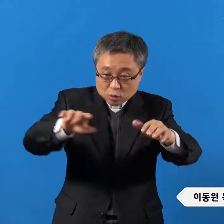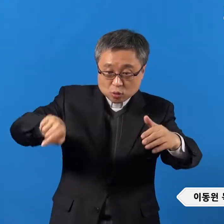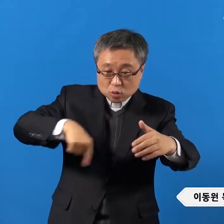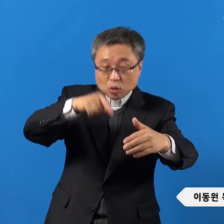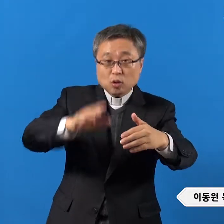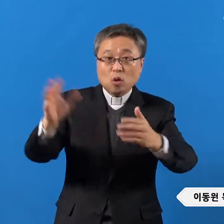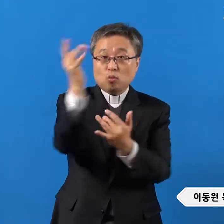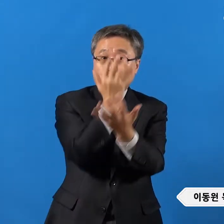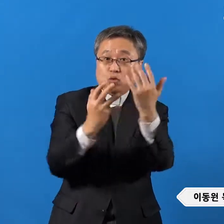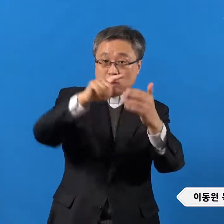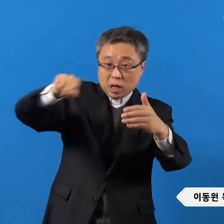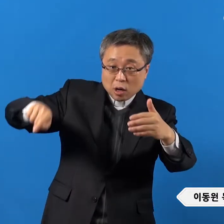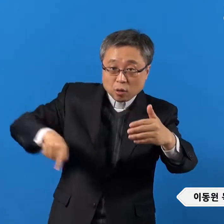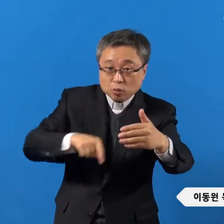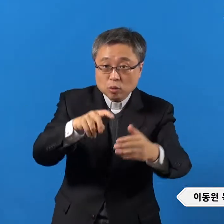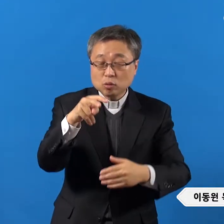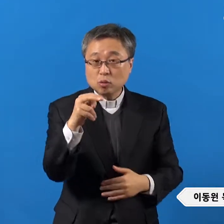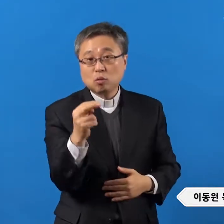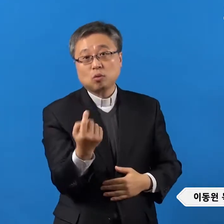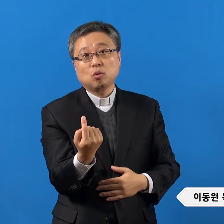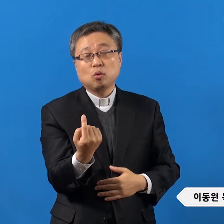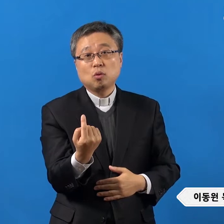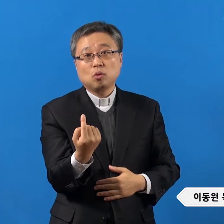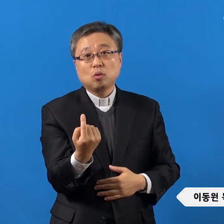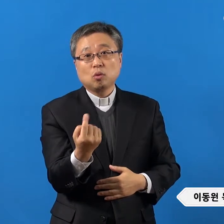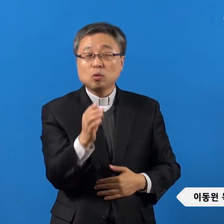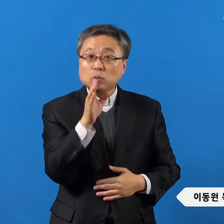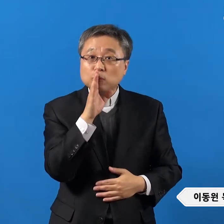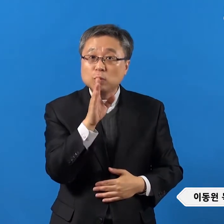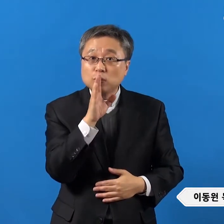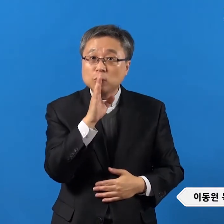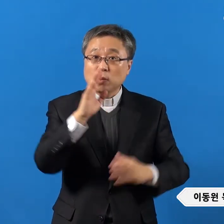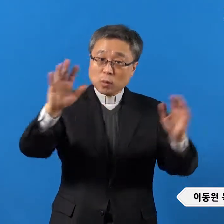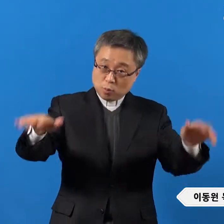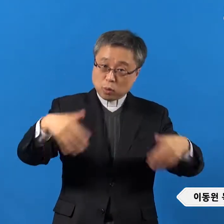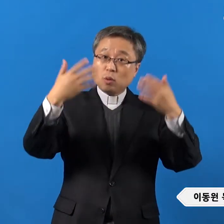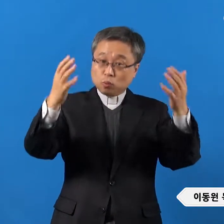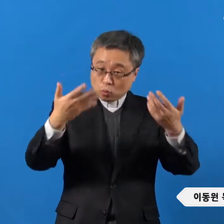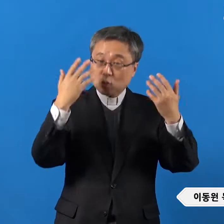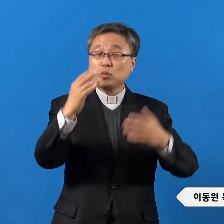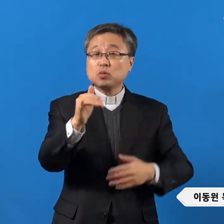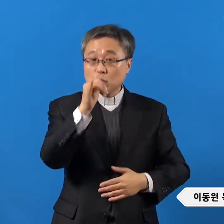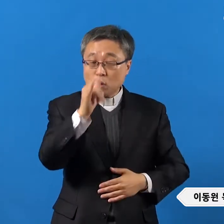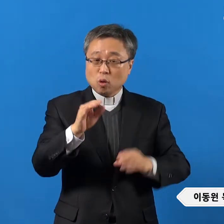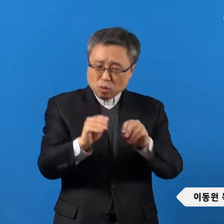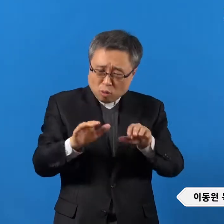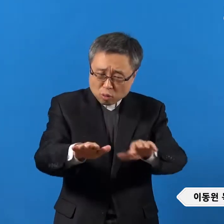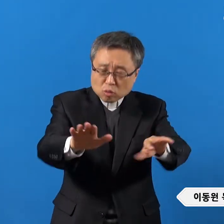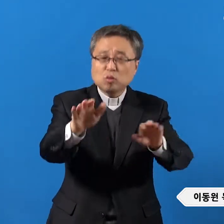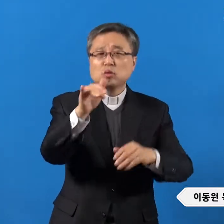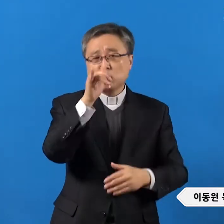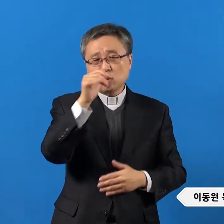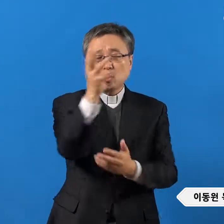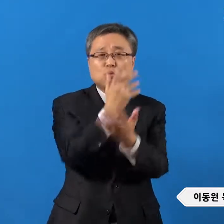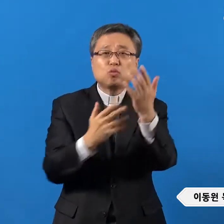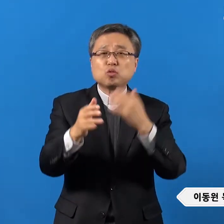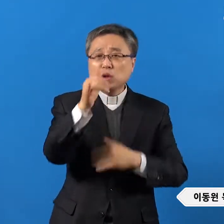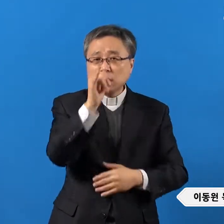불 가운데서도 그러니까 실제로 바람도 있었고 지진도 있었고 불도 있었지만